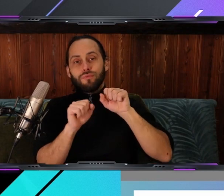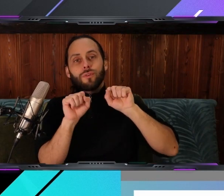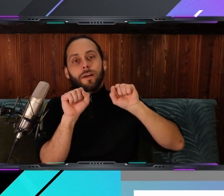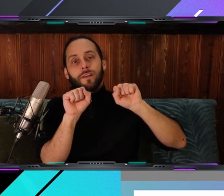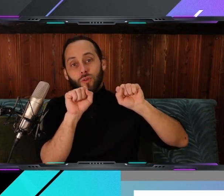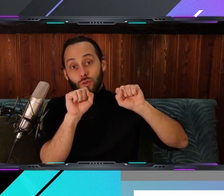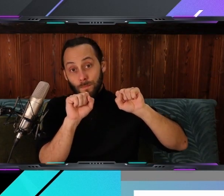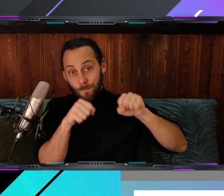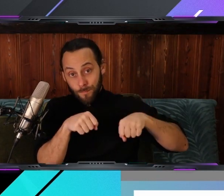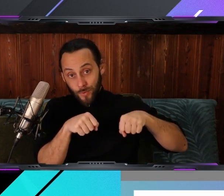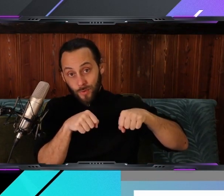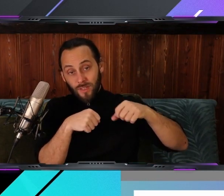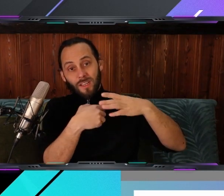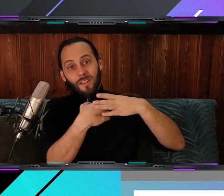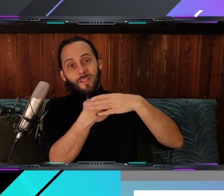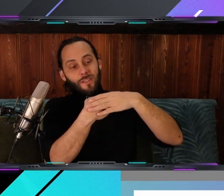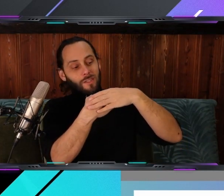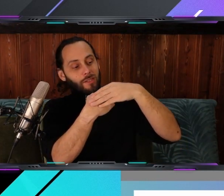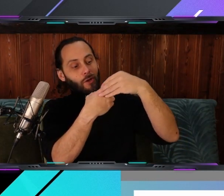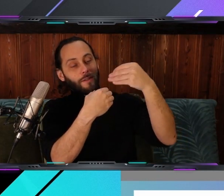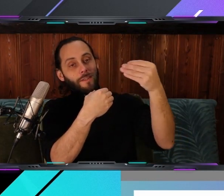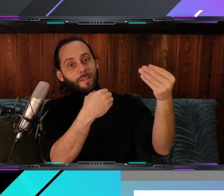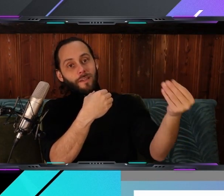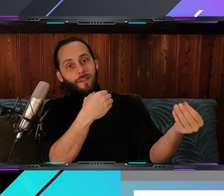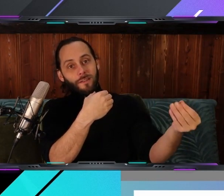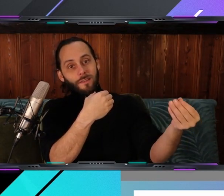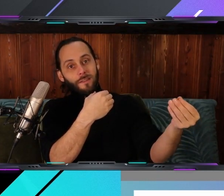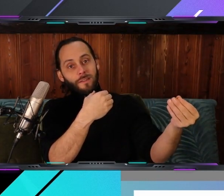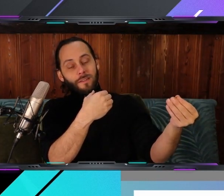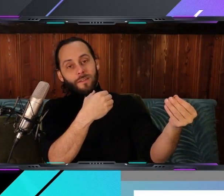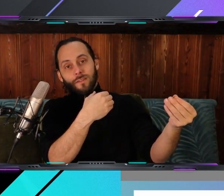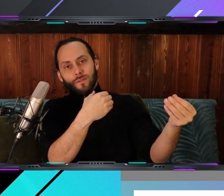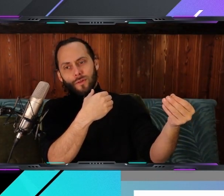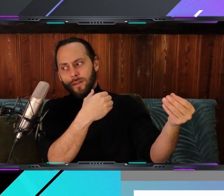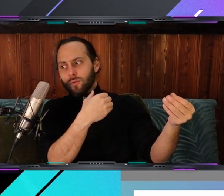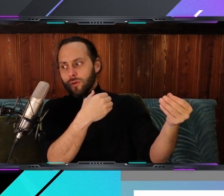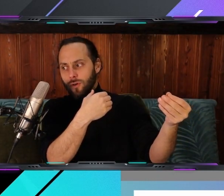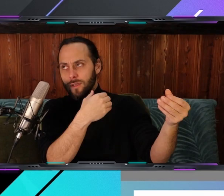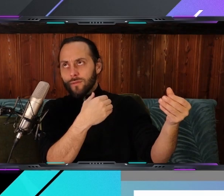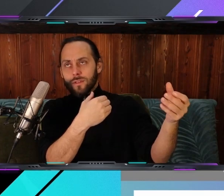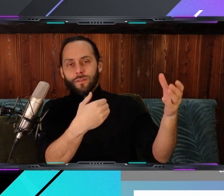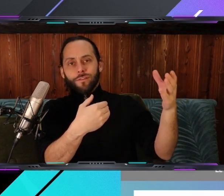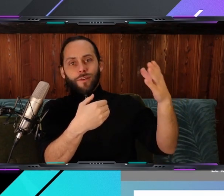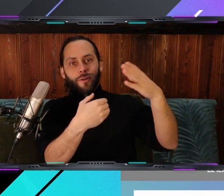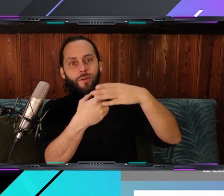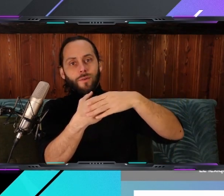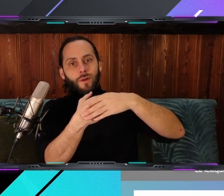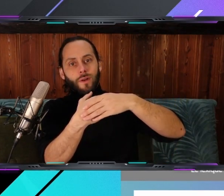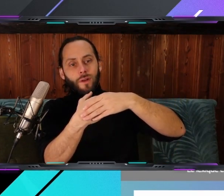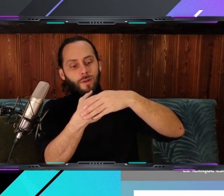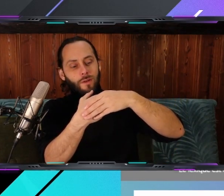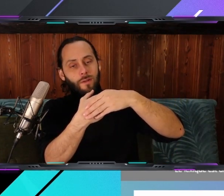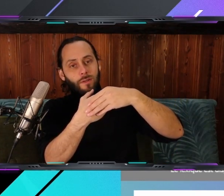je pourrais, donc je peux sortir. Sortir, on le connaît aussi, sauf erreur.